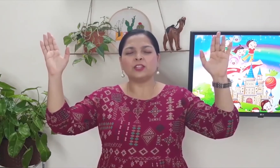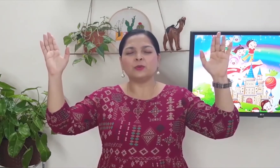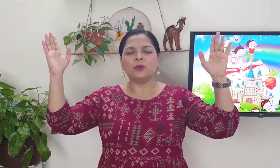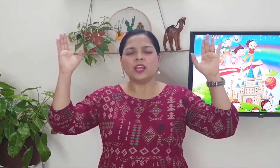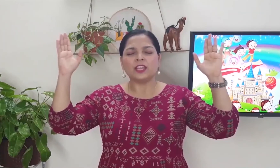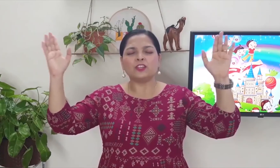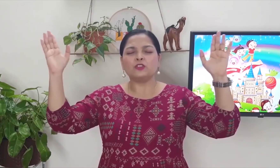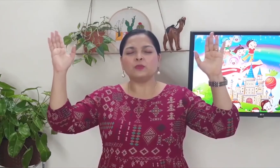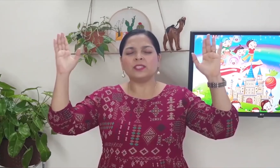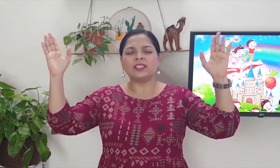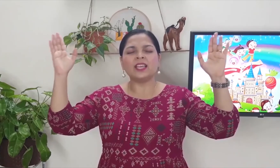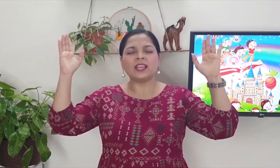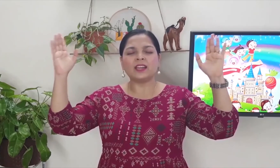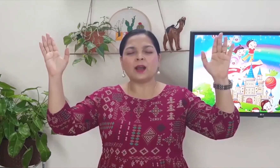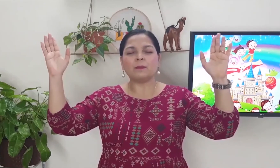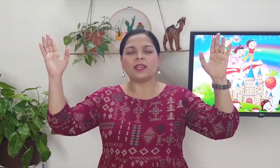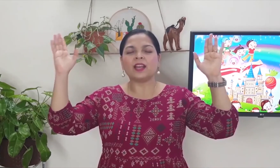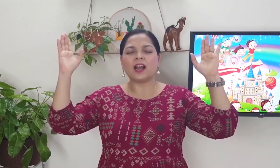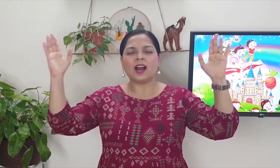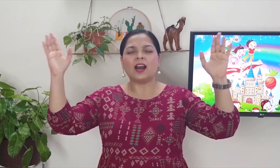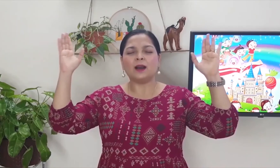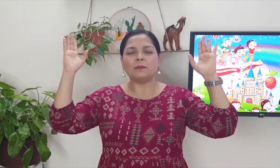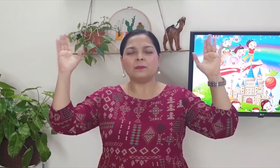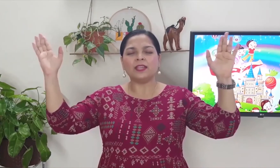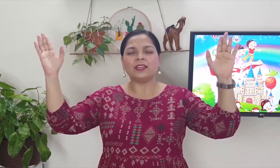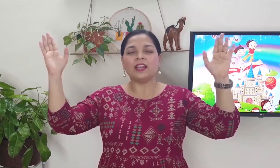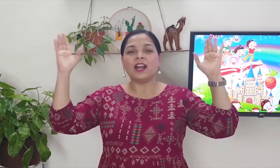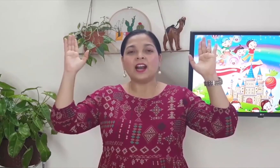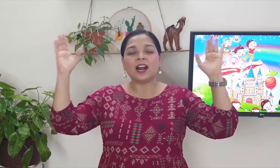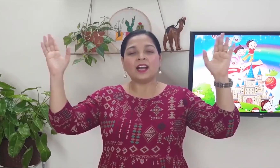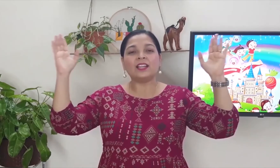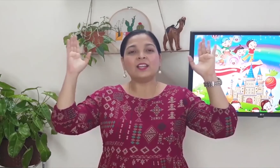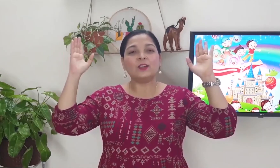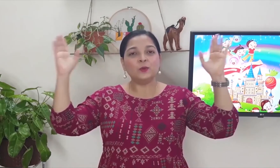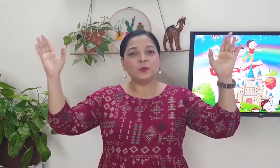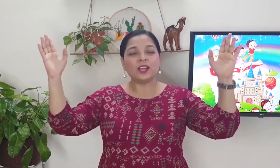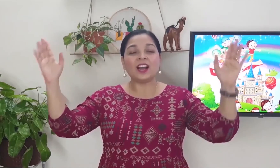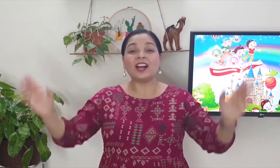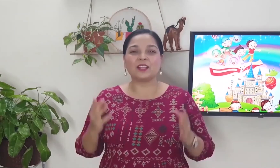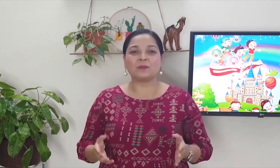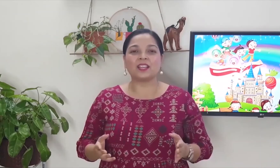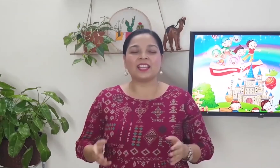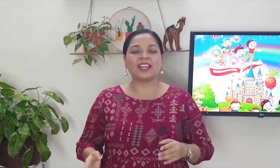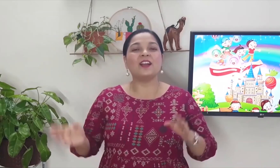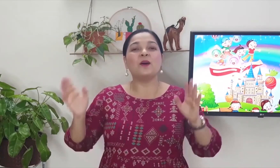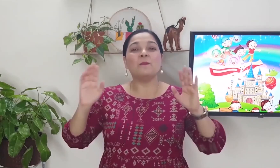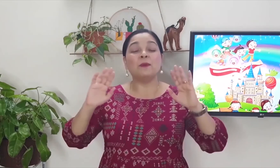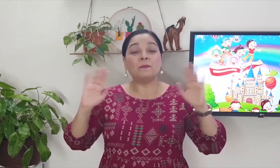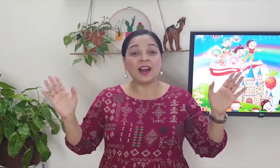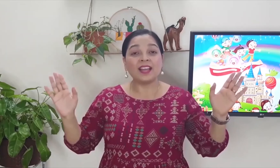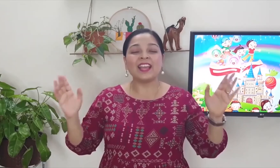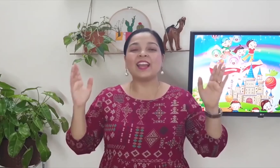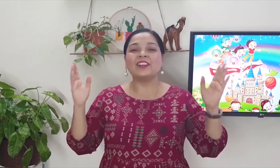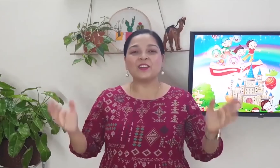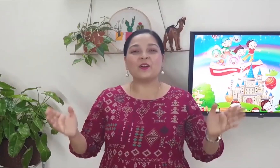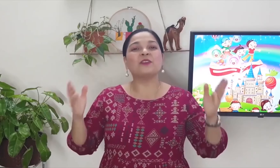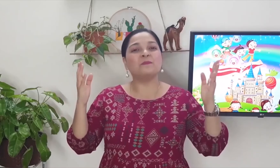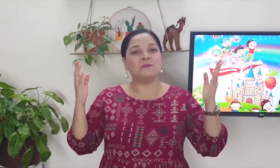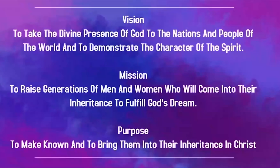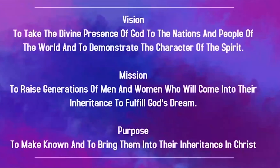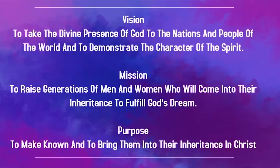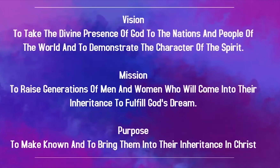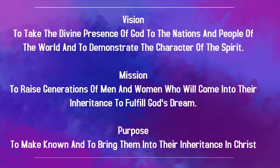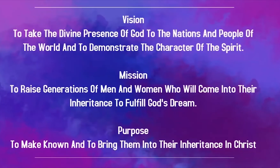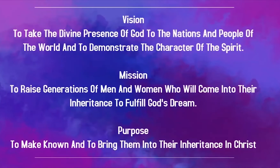प्रभु घरमा सदा सर्वदै बास गर्नेछु, आमेन। अब आउने आइतबार हामी फेरि भेट्नेछौ। तबसम्मका लागि बाइ